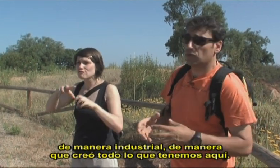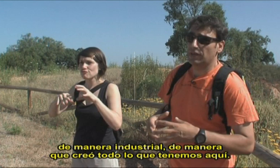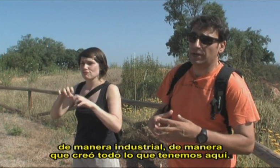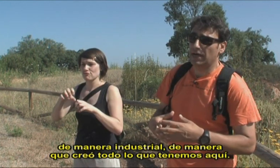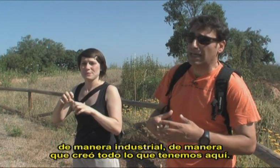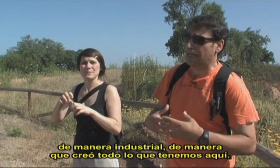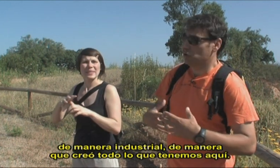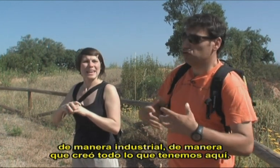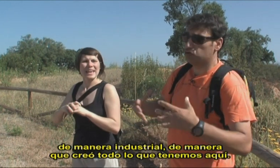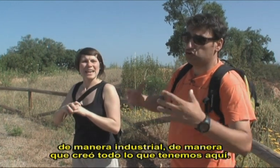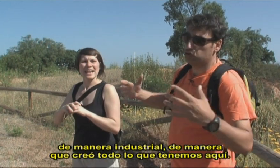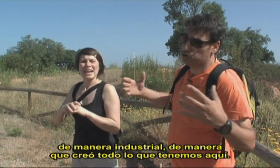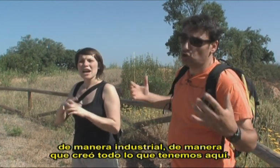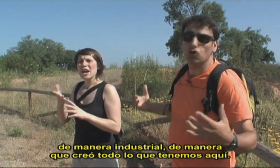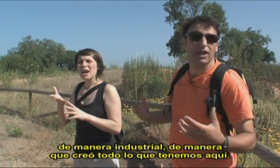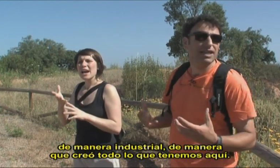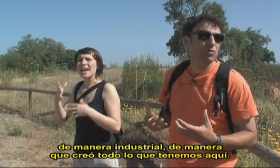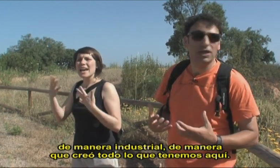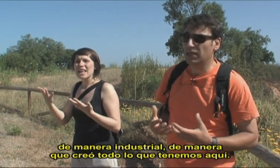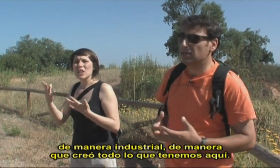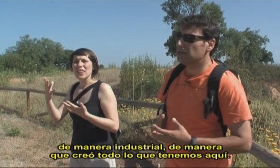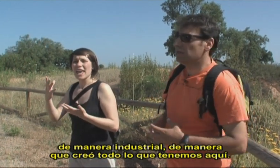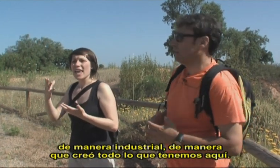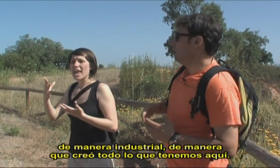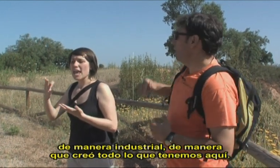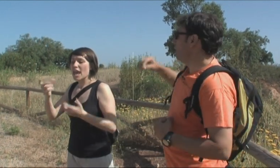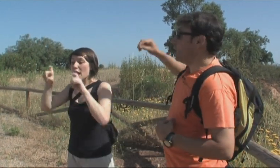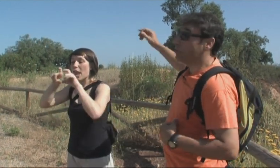y bueno, de manera que creó todo lo que tenemos aquí.